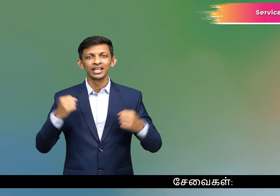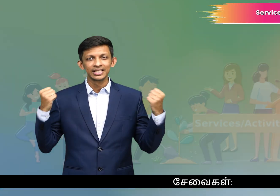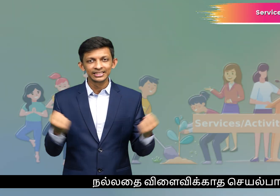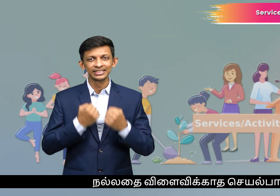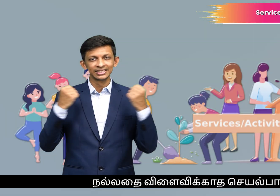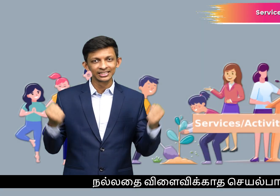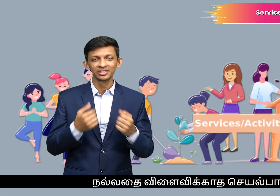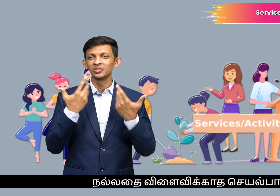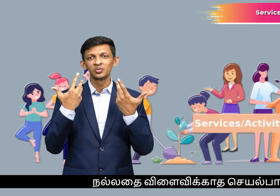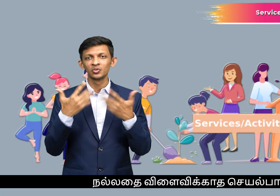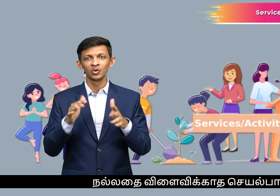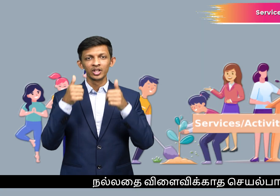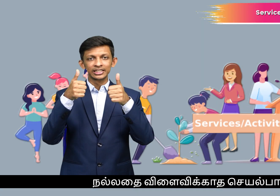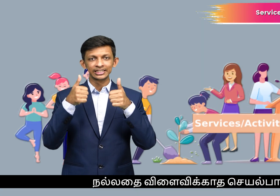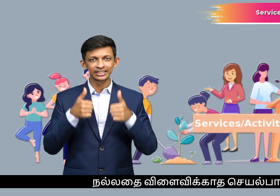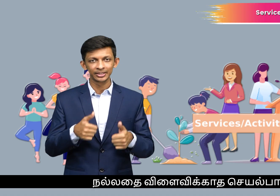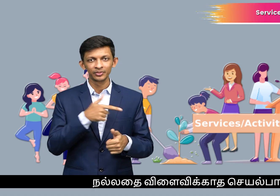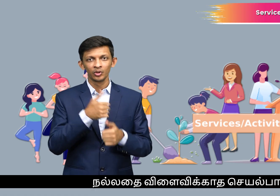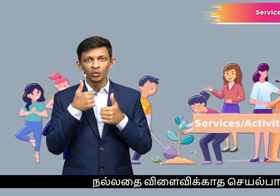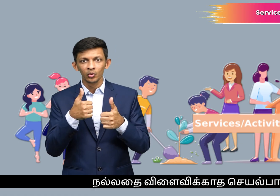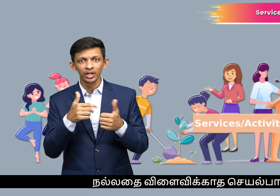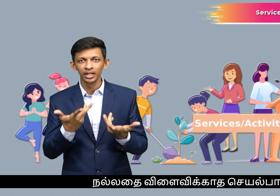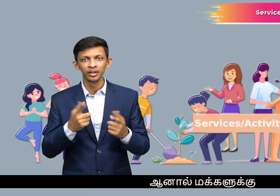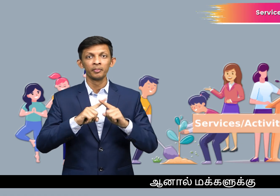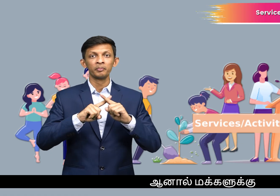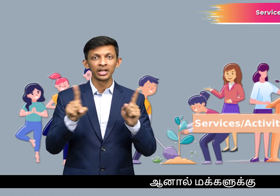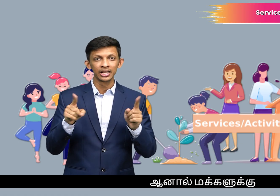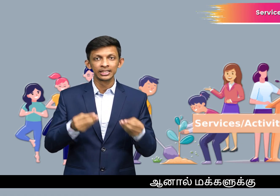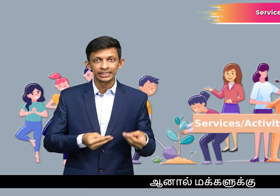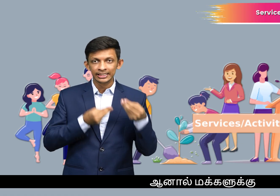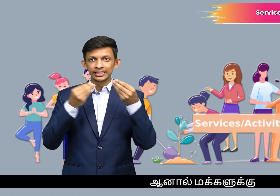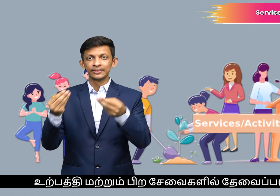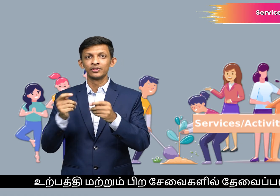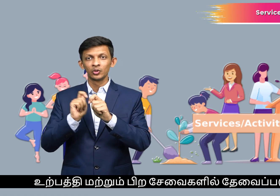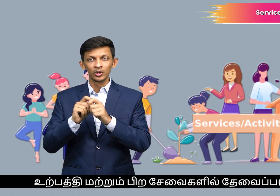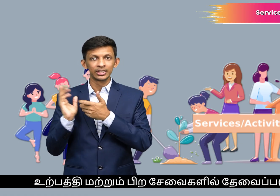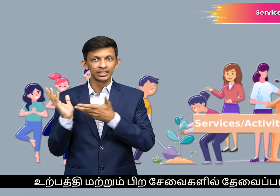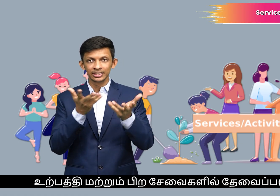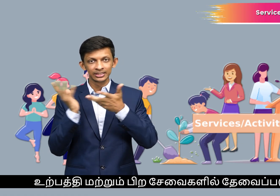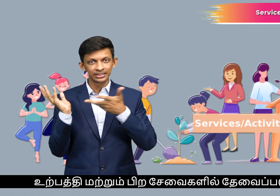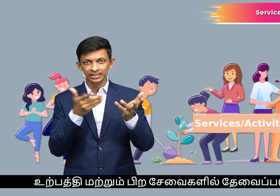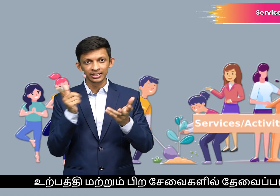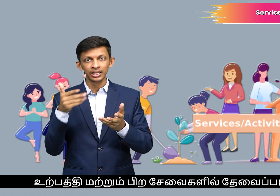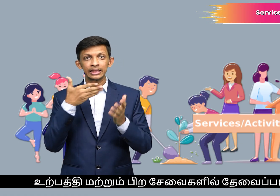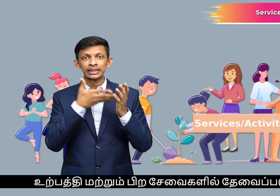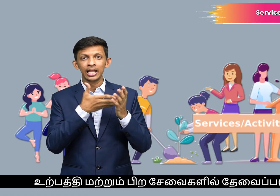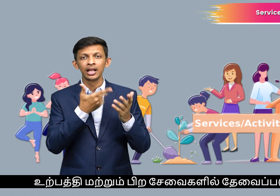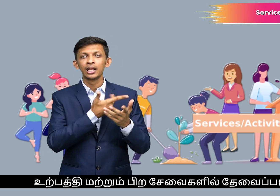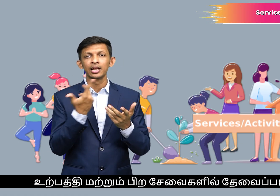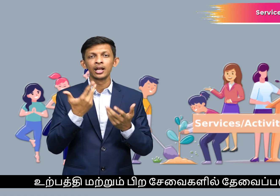சேவைகள் நல்லதை விளைவிக்காத செயல்பாடுகள், ஆனால் மக்களுக்கு உற்பத்தி மற்றும்